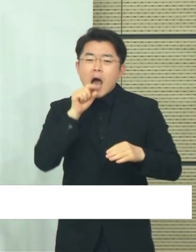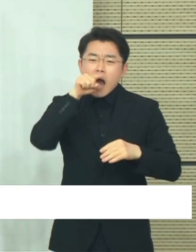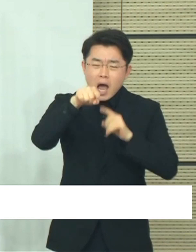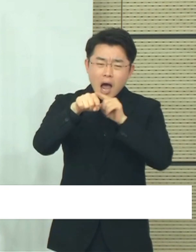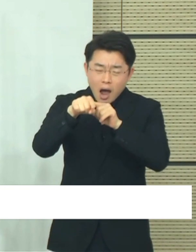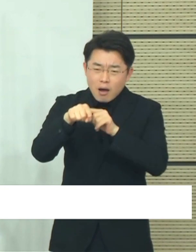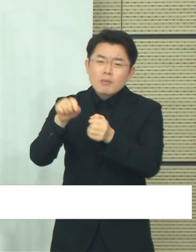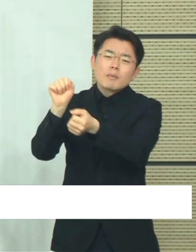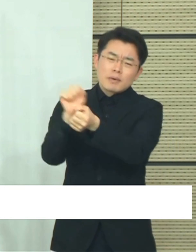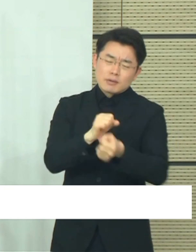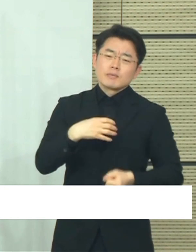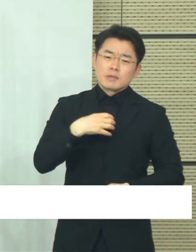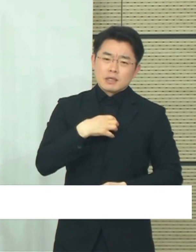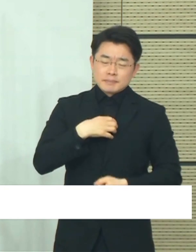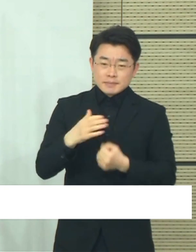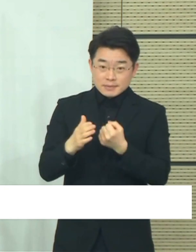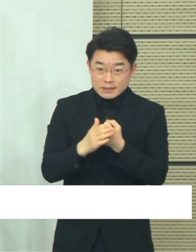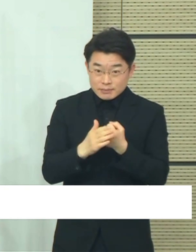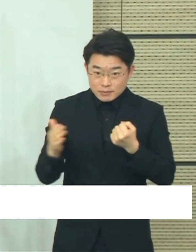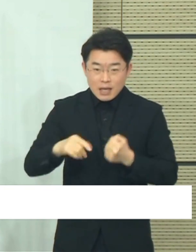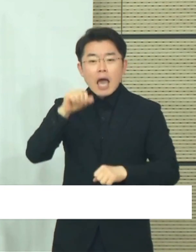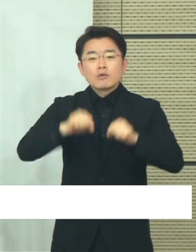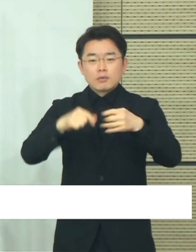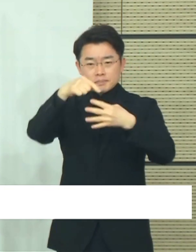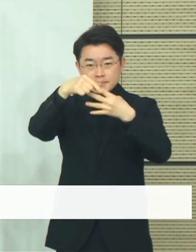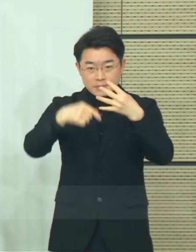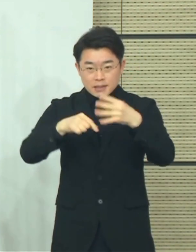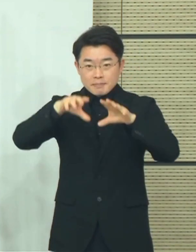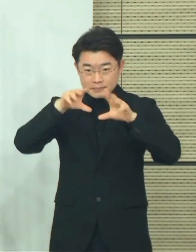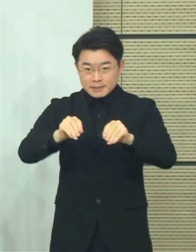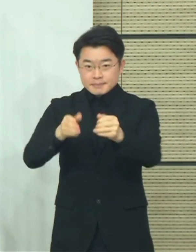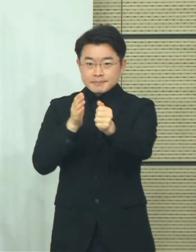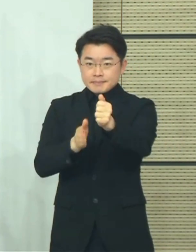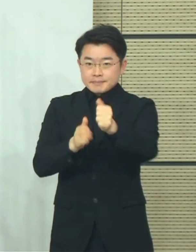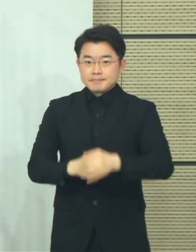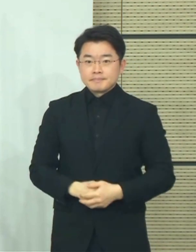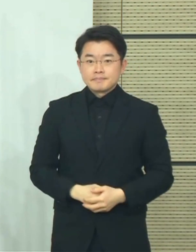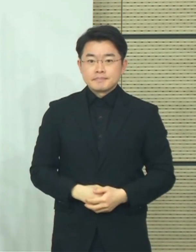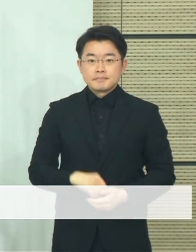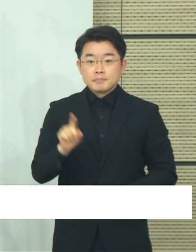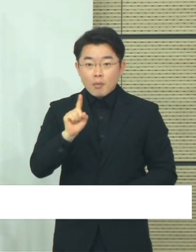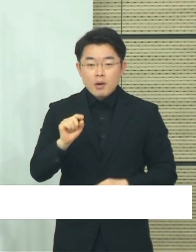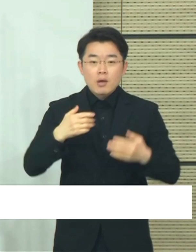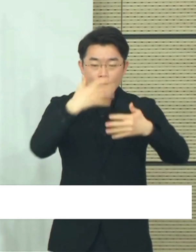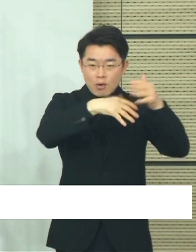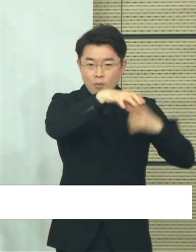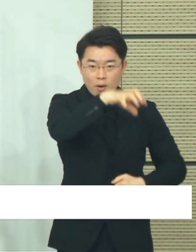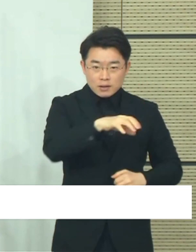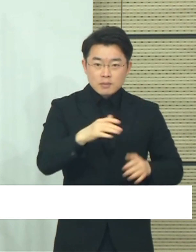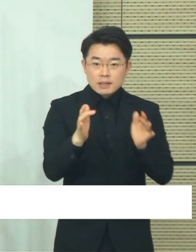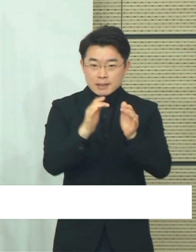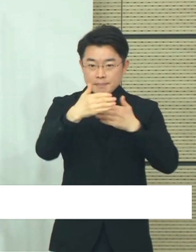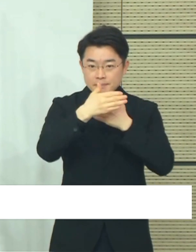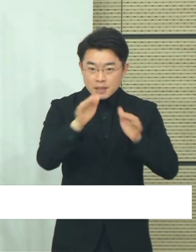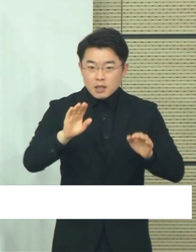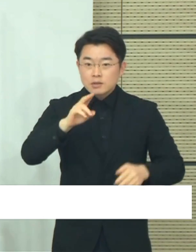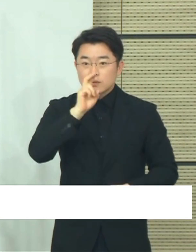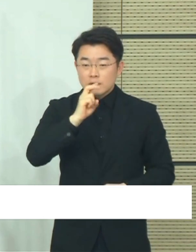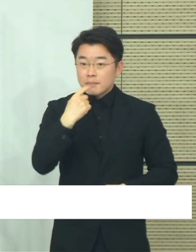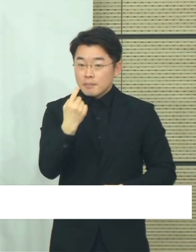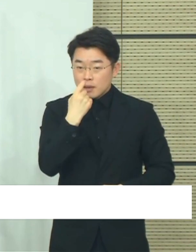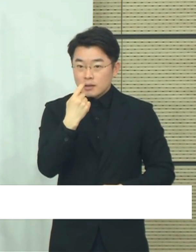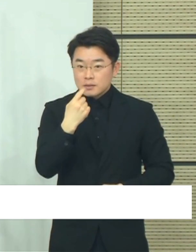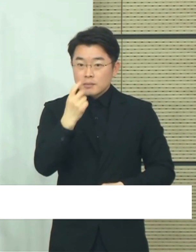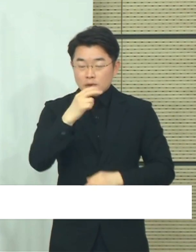발생시켜 감염 위험을 높이는 행위를 금지합니다. 영화관, PC방, 목욕장,